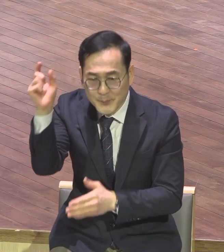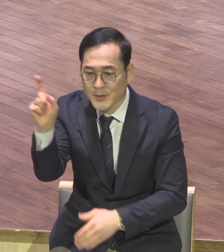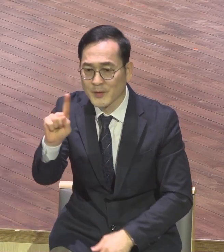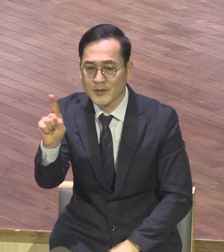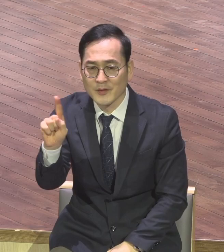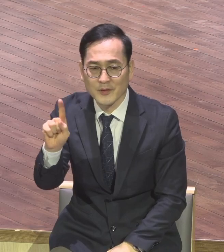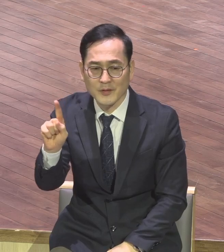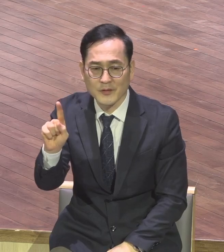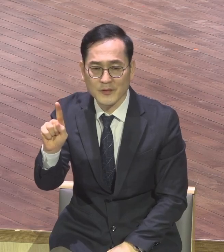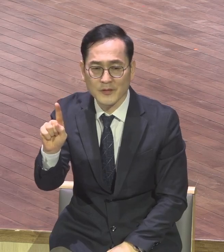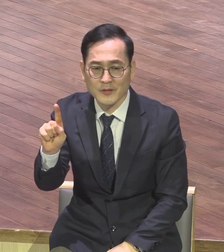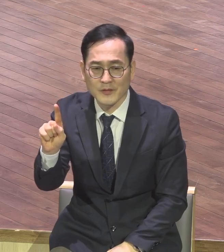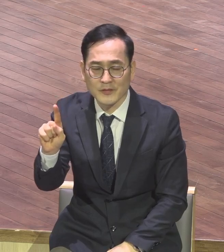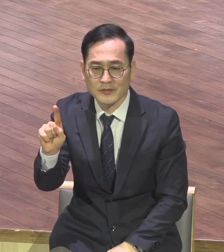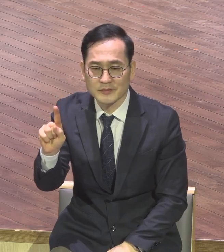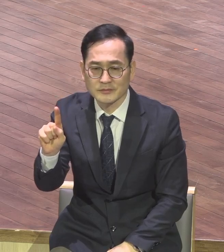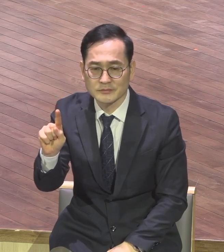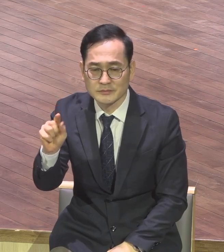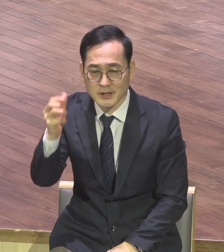중요한 영적 진리입니다.